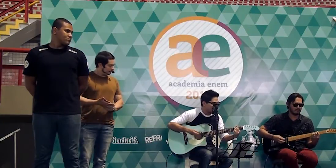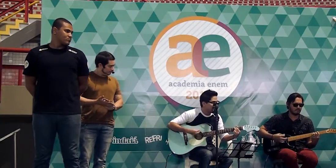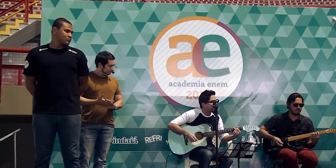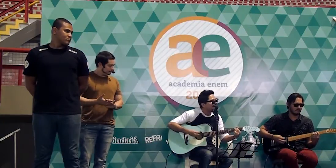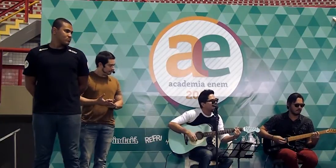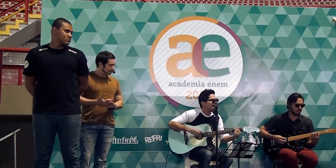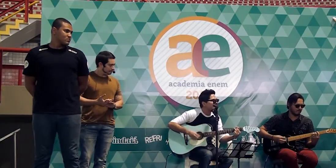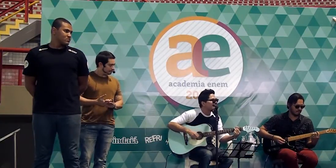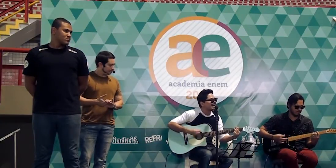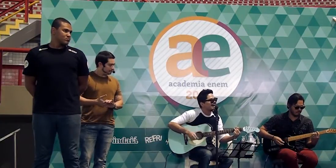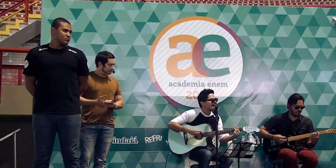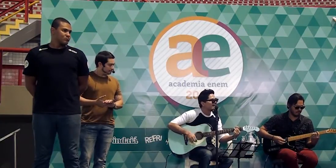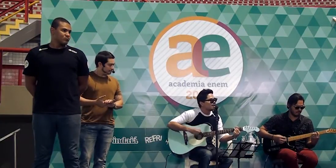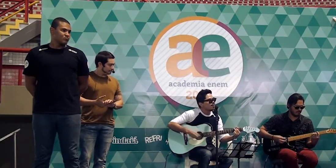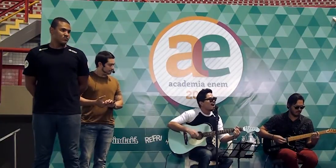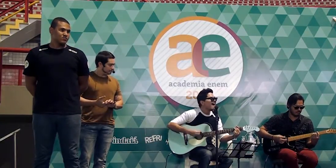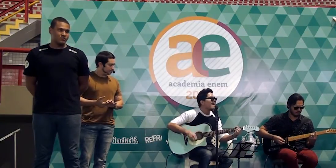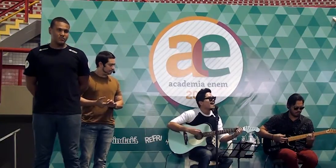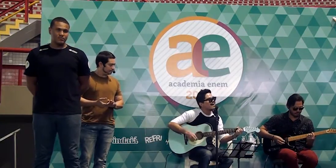Coca-Cola.